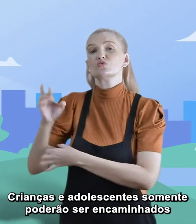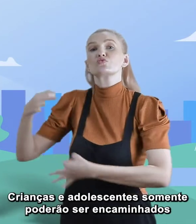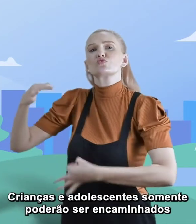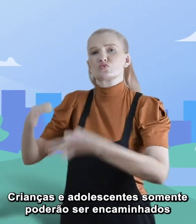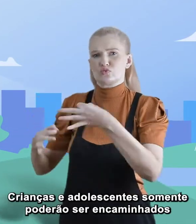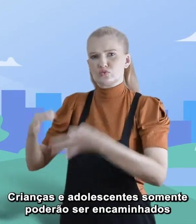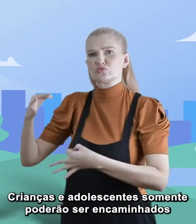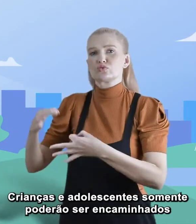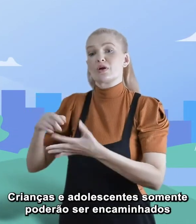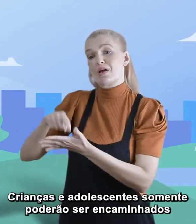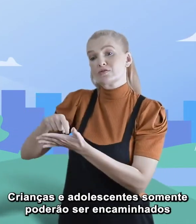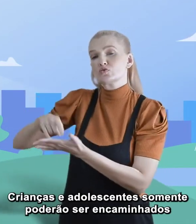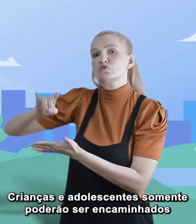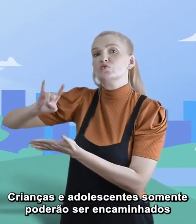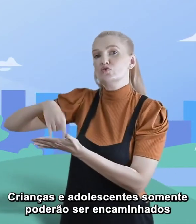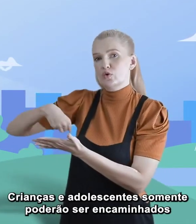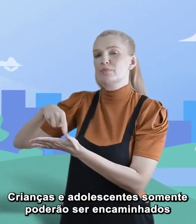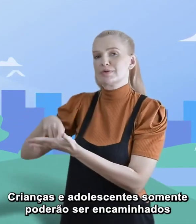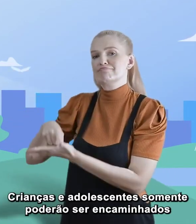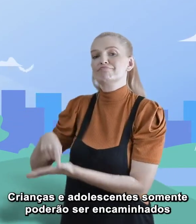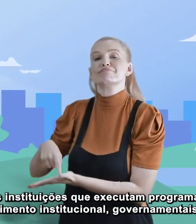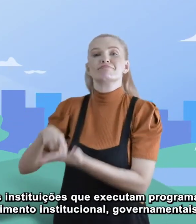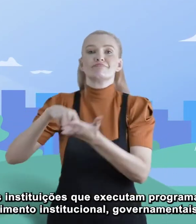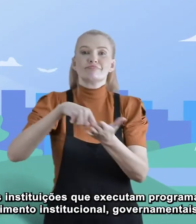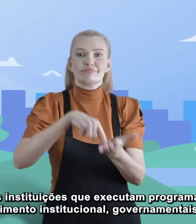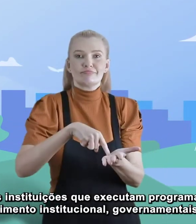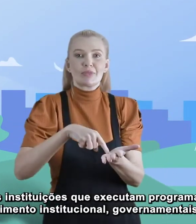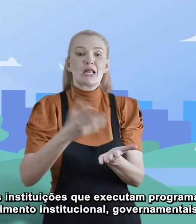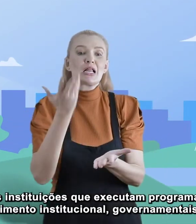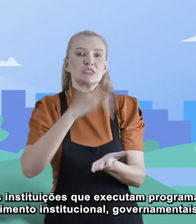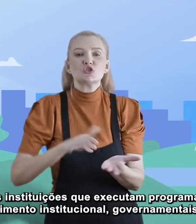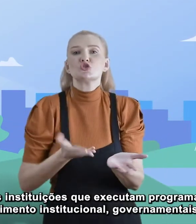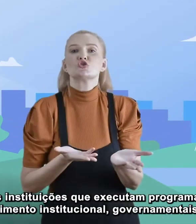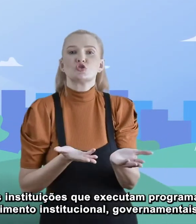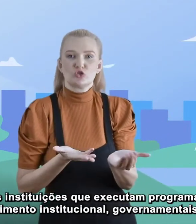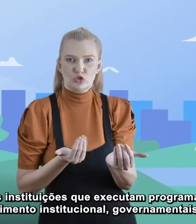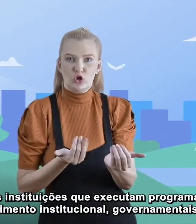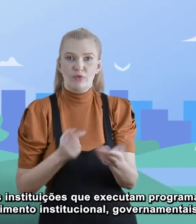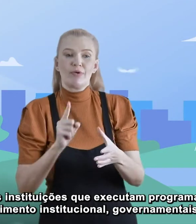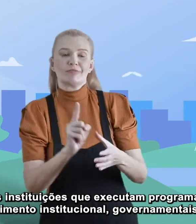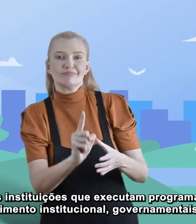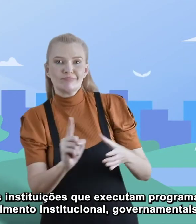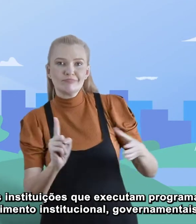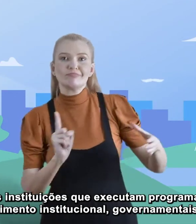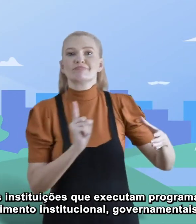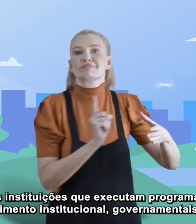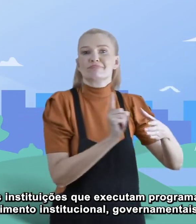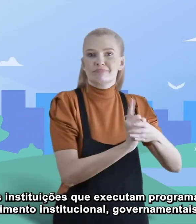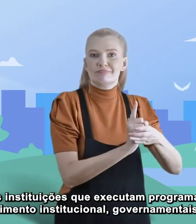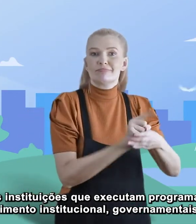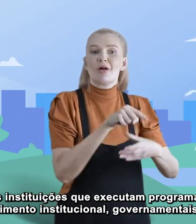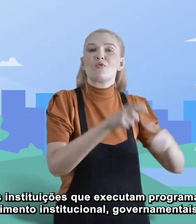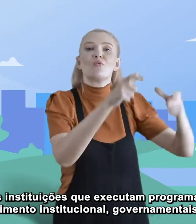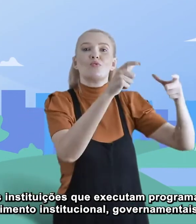Crianças e adolescentes somente poderão ser encaminhados às instituições que executam programas de acolhimento institucional,